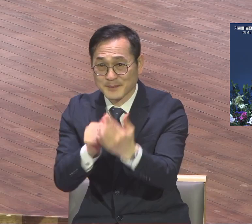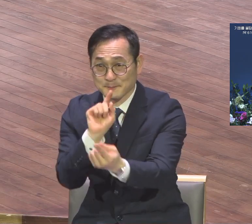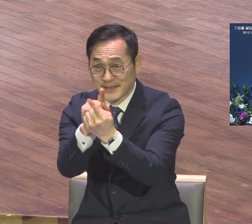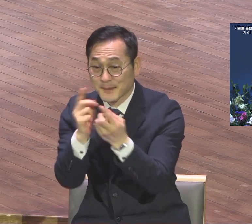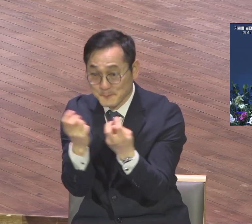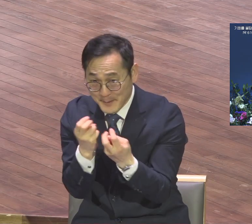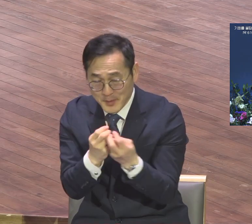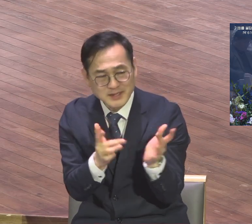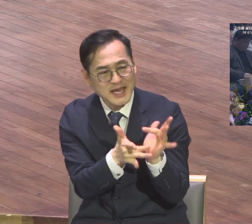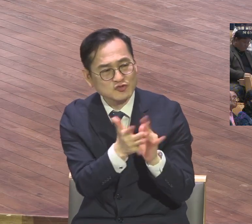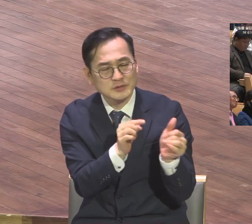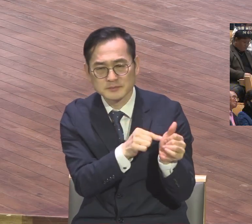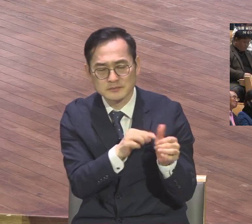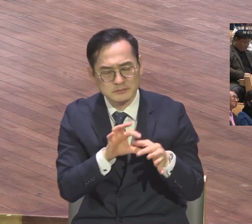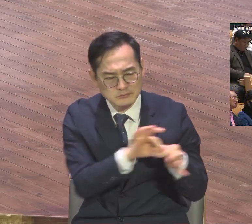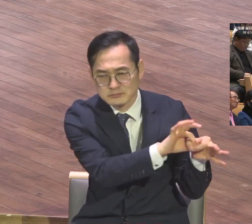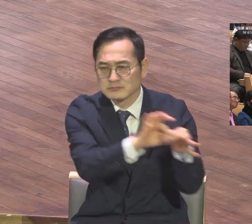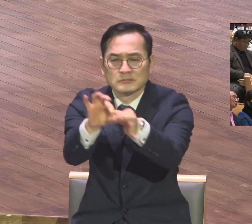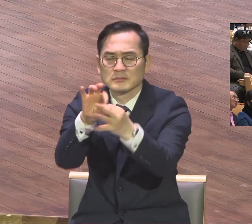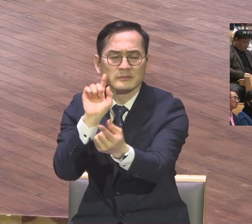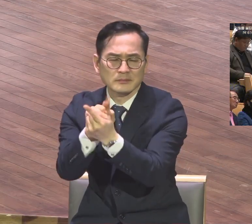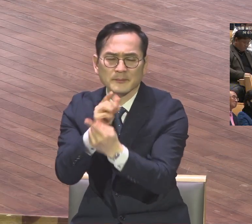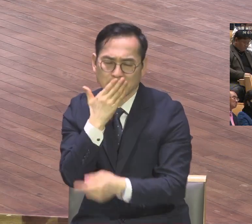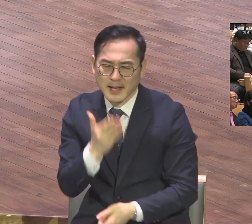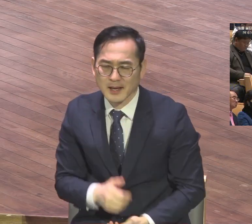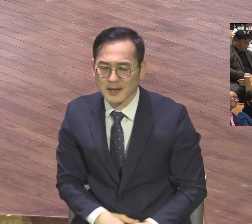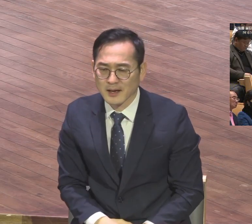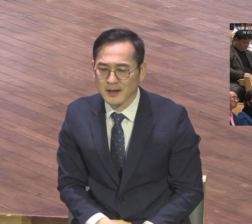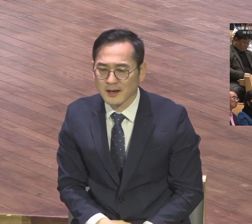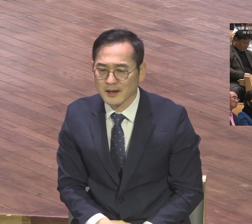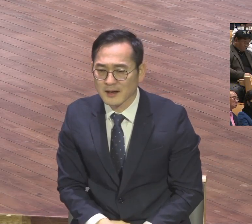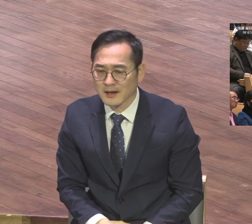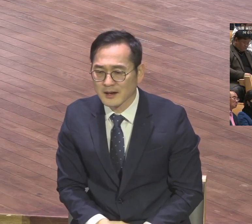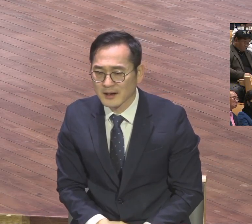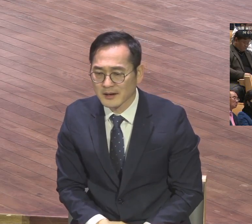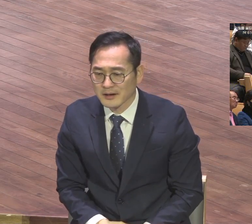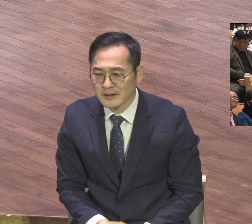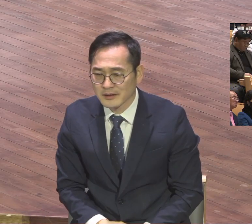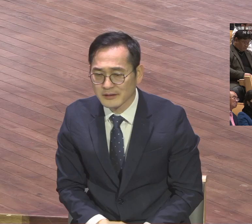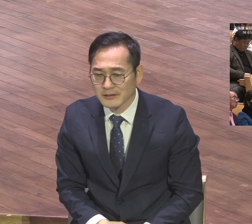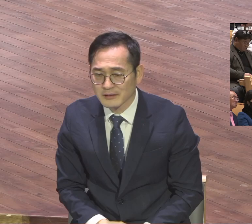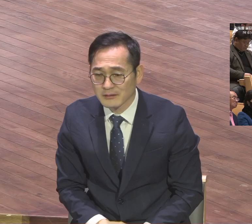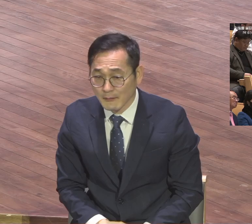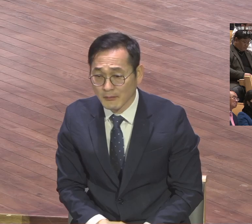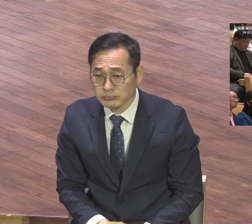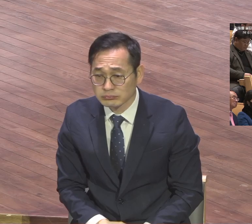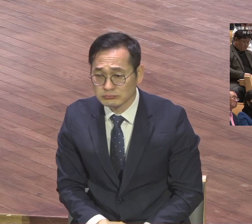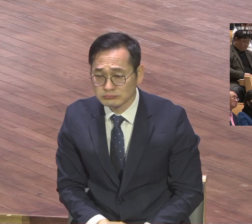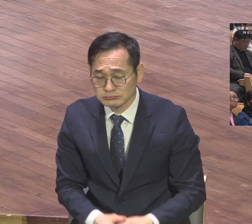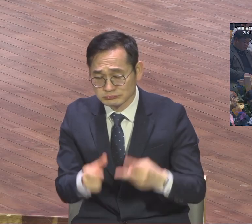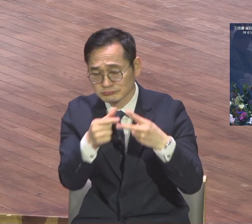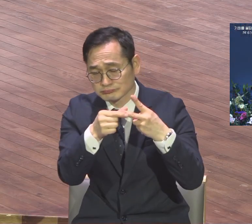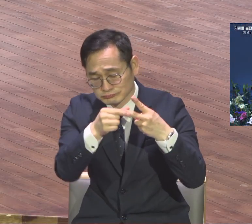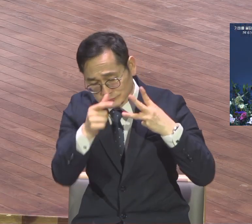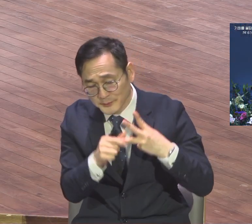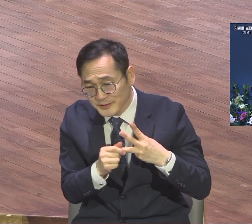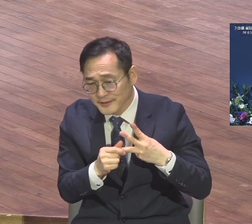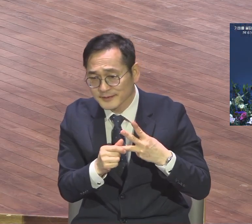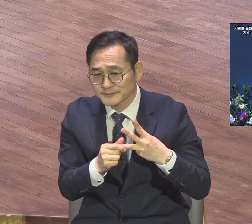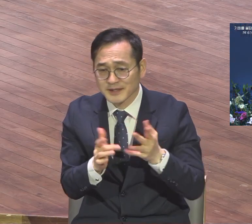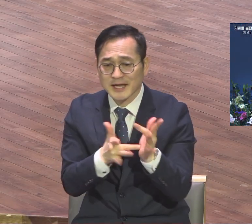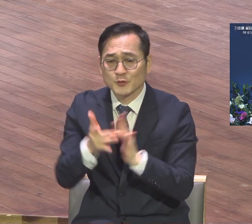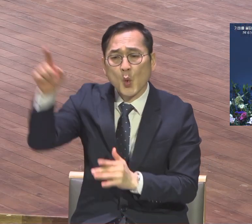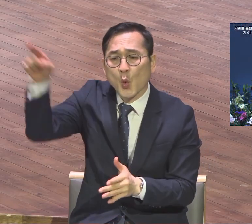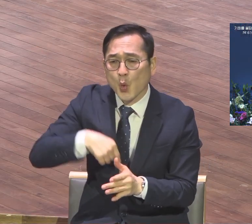예수 통해서만 간다. 하나님 말씀입니다. 또 그 말하면 간단하잖아요. 그 다음에 예수님이